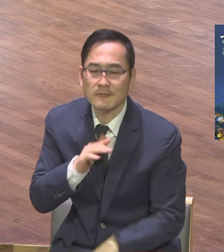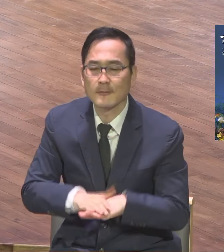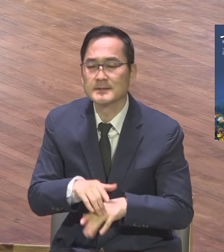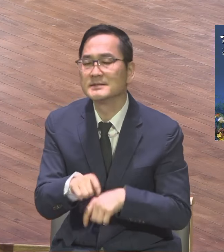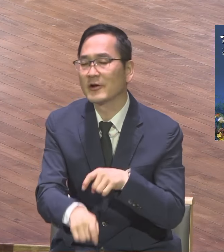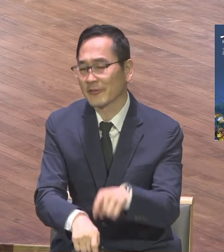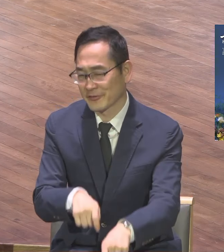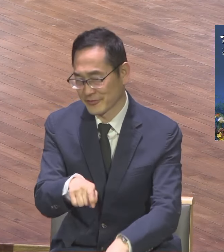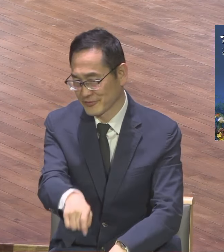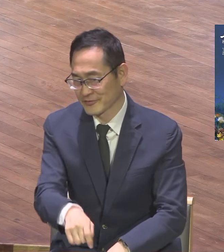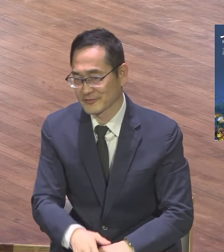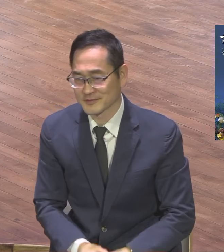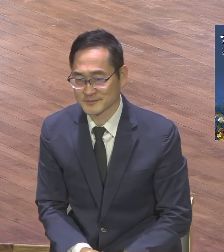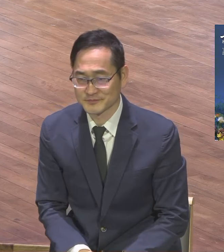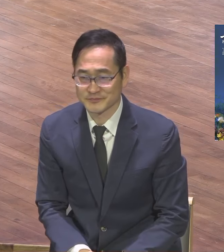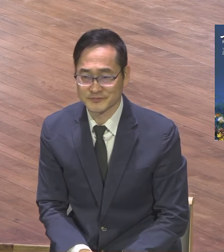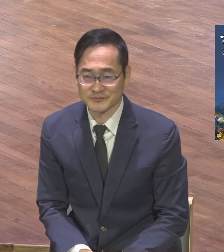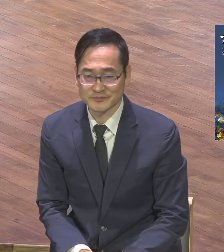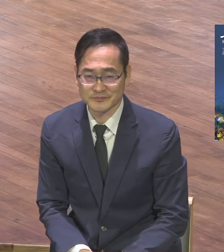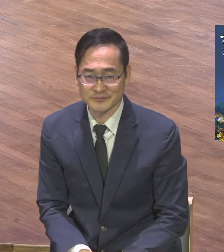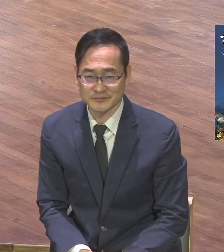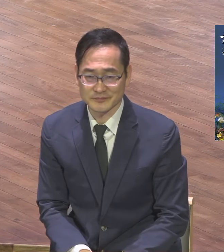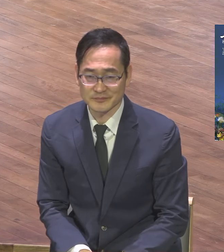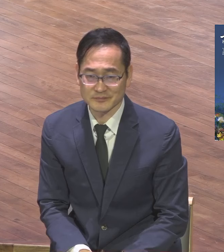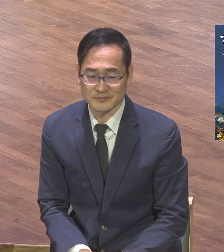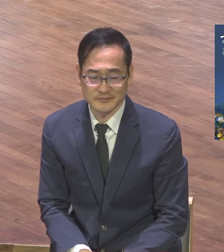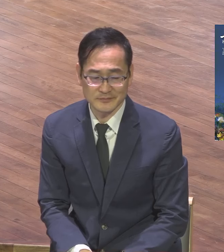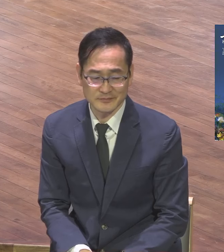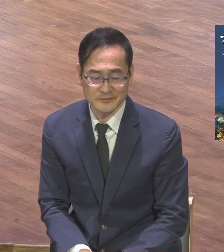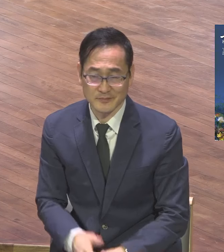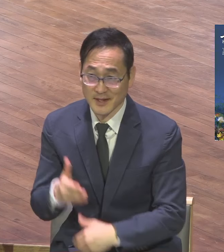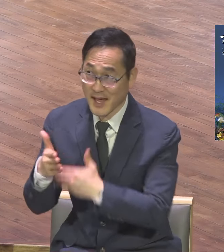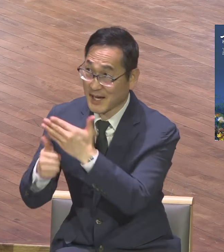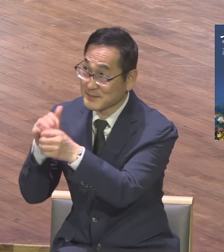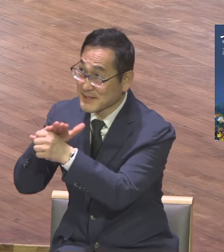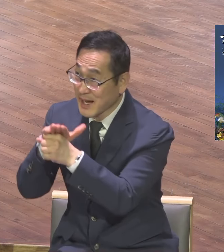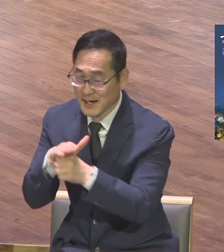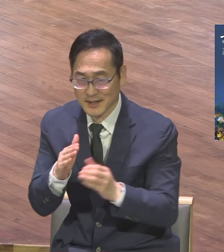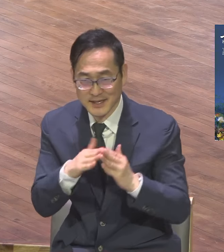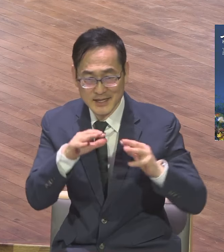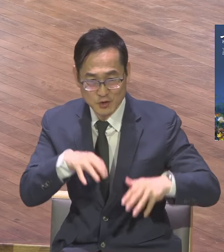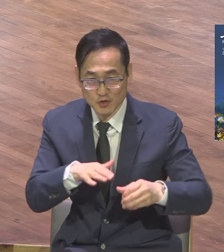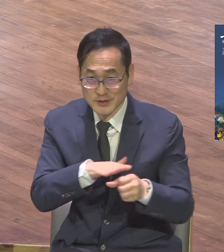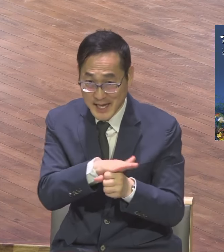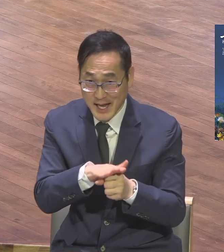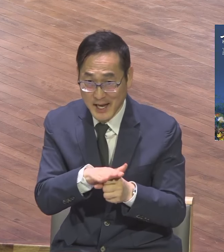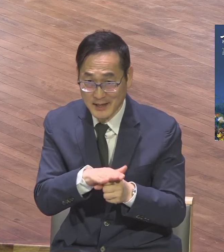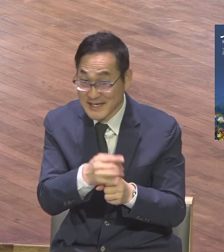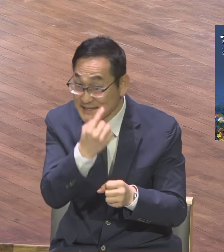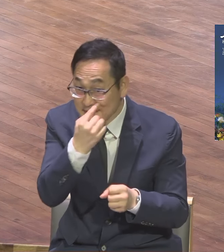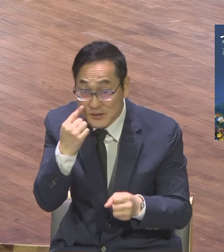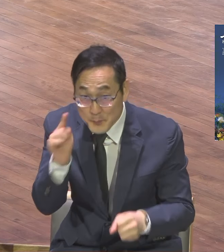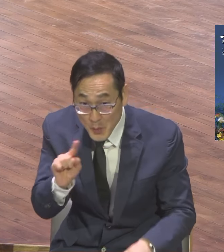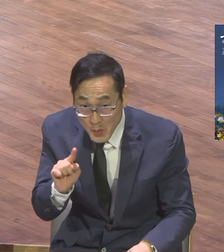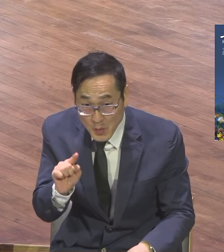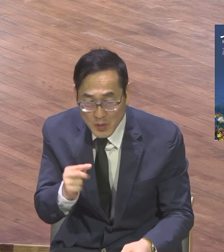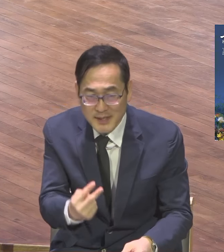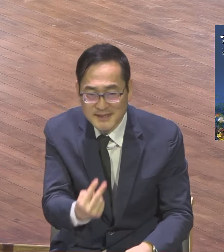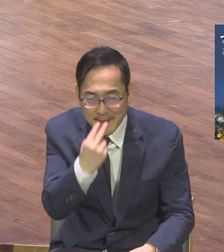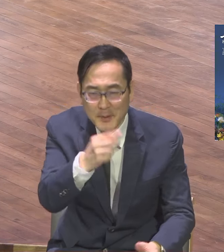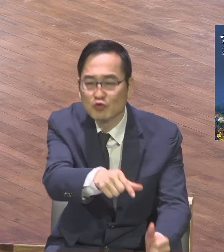여러분 잘 들으세요. 하나님 사랑, 이웃 사랑의 결정체가 뭐냐? 생명구원입니다.